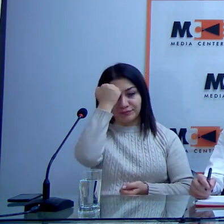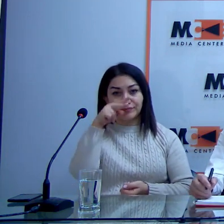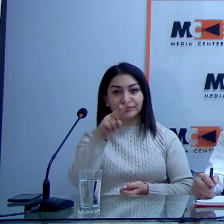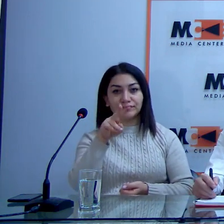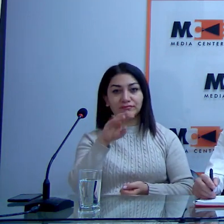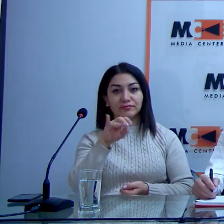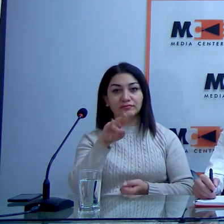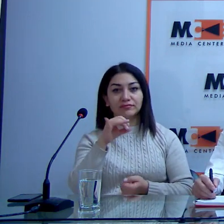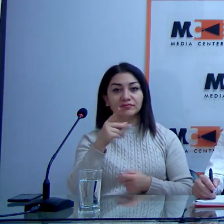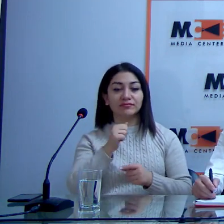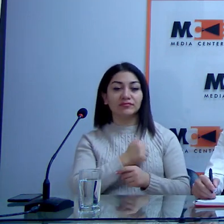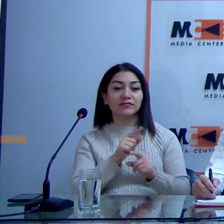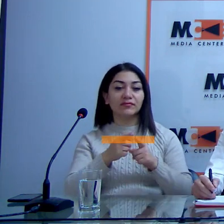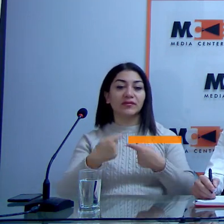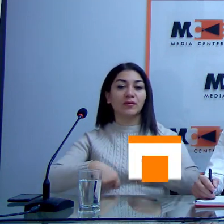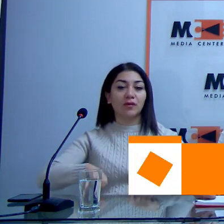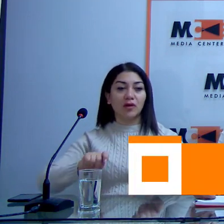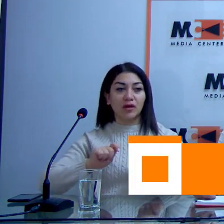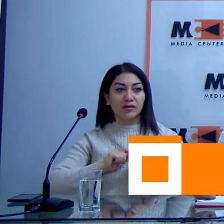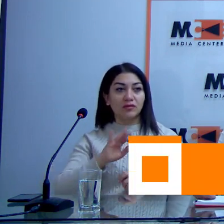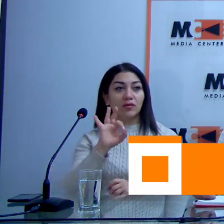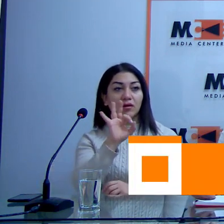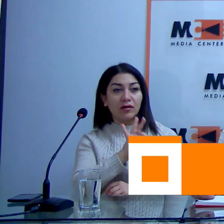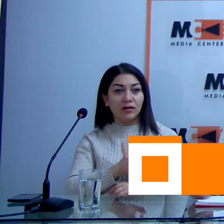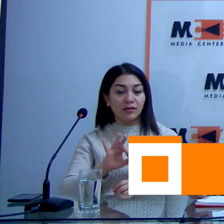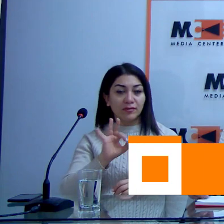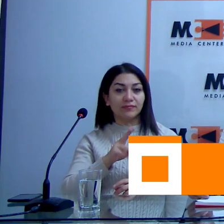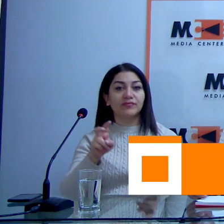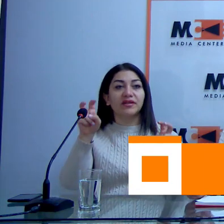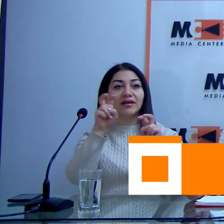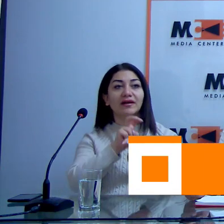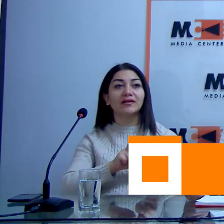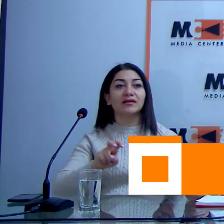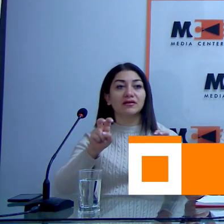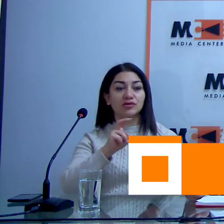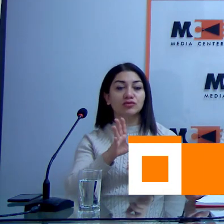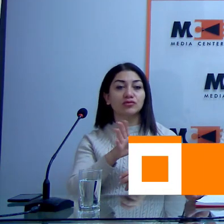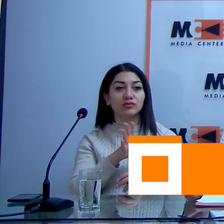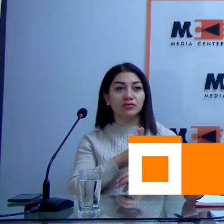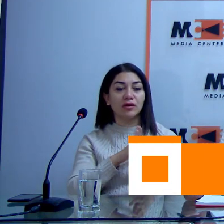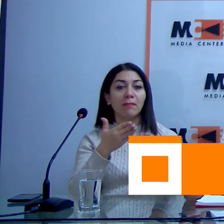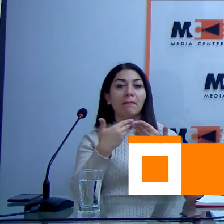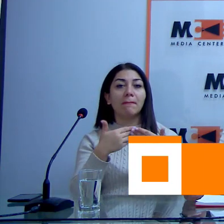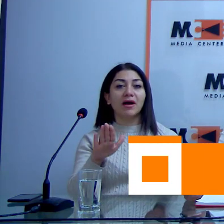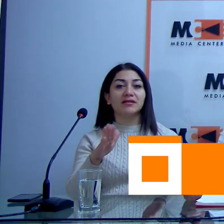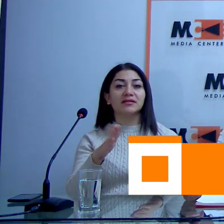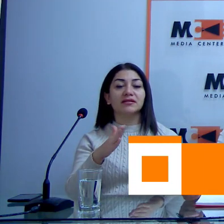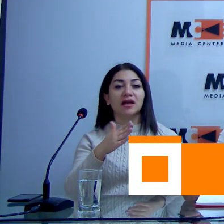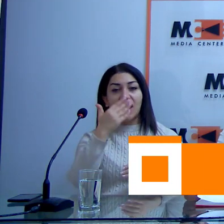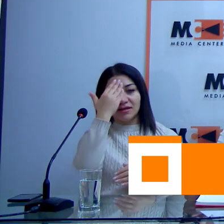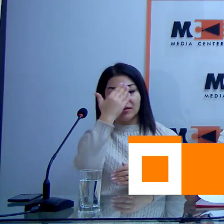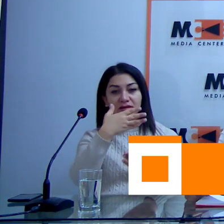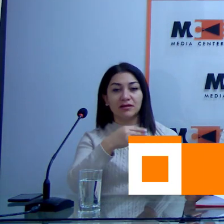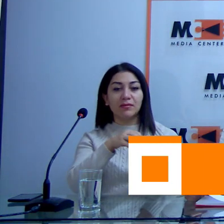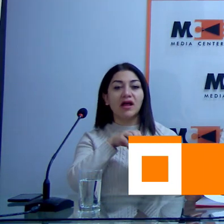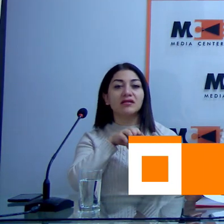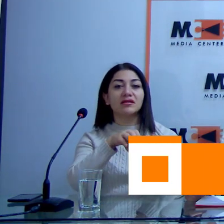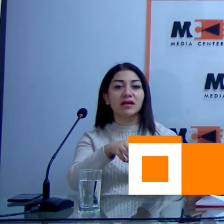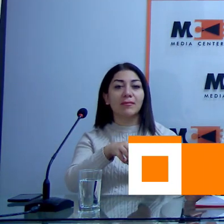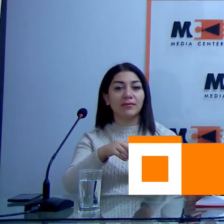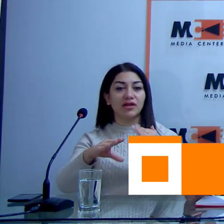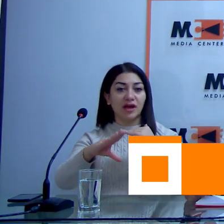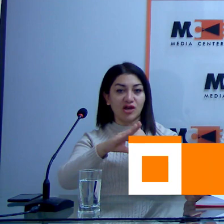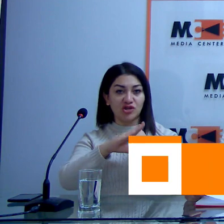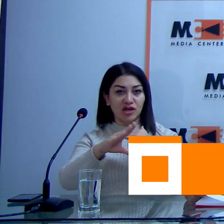Լիճան, խոսքը ինձ փոխանցելու համար, նշեմ, որ հետազոտությունն իրականացվել է բաց հասարակության հիմնադրամներ Հայաստանի աջակցությամբ։